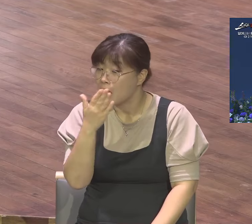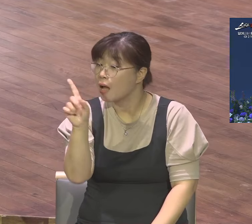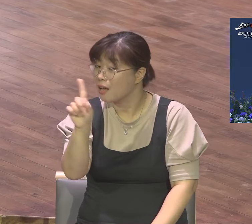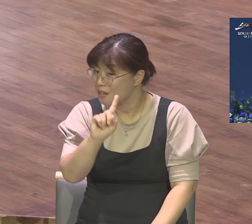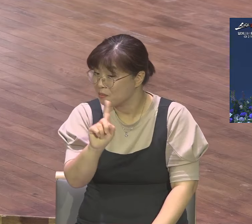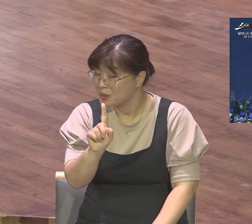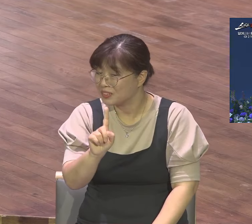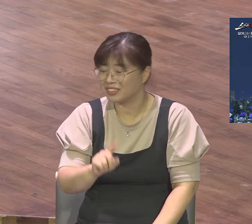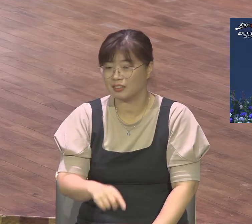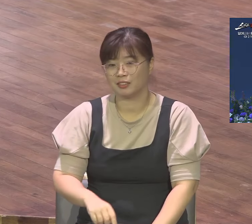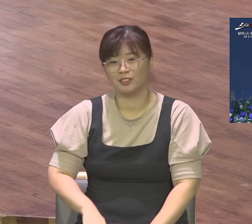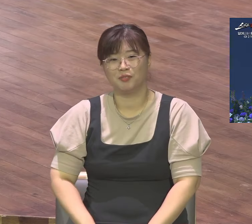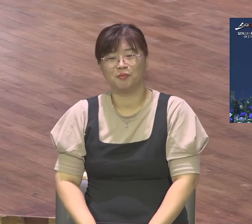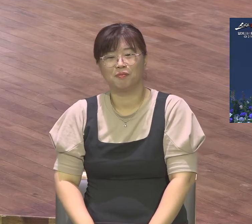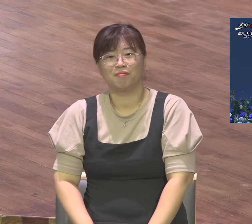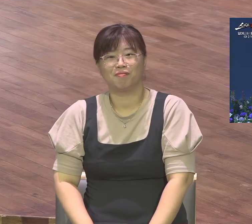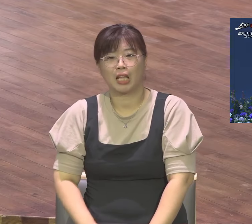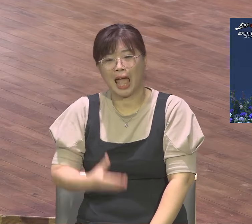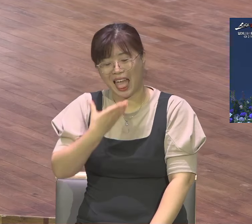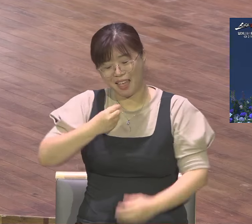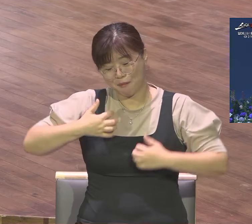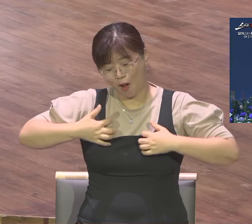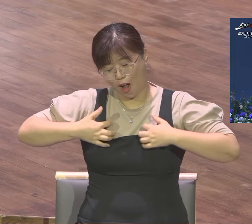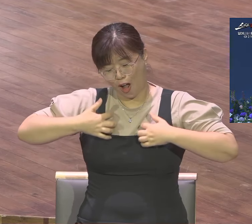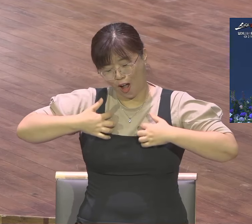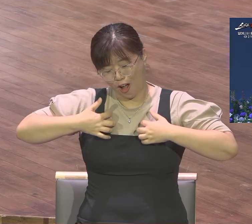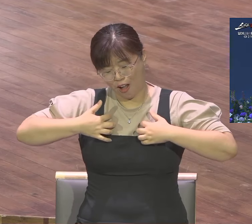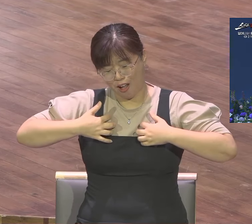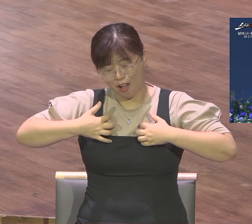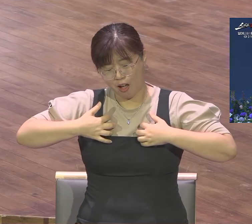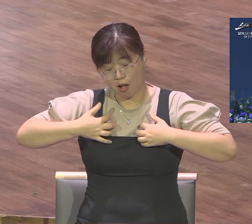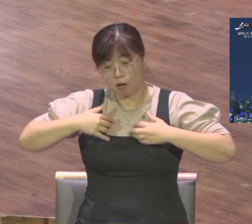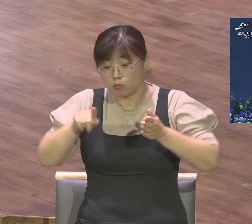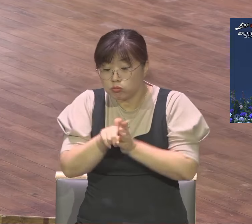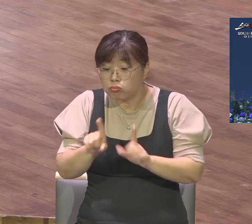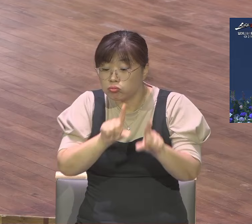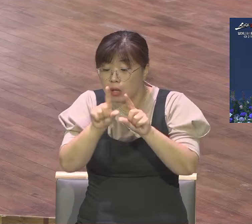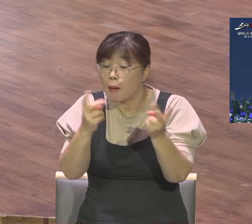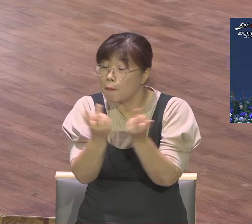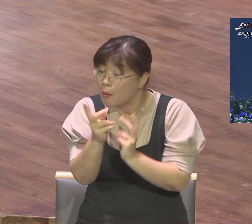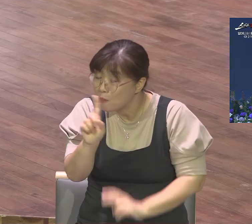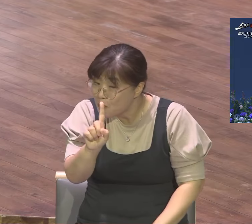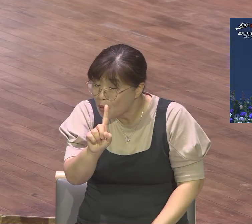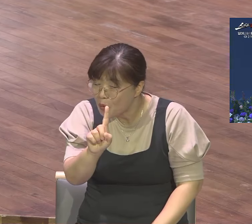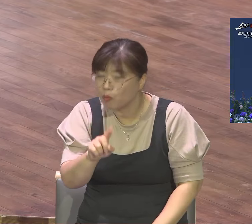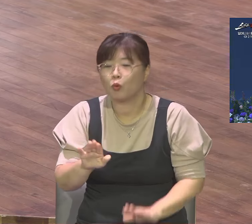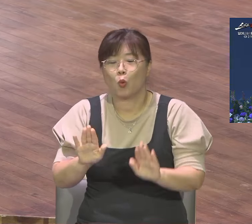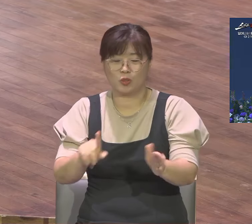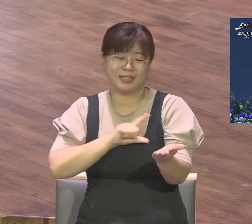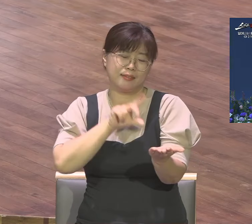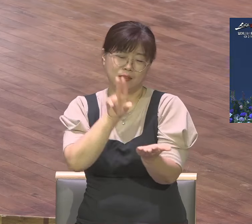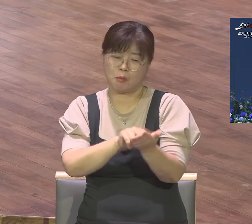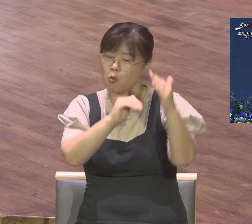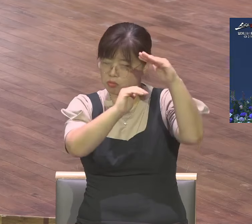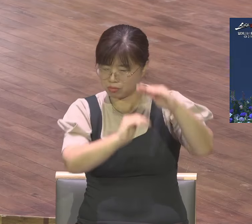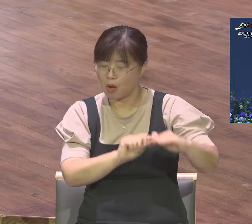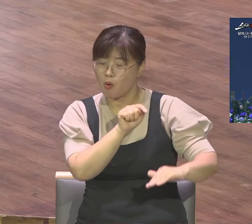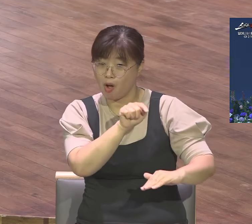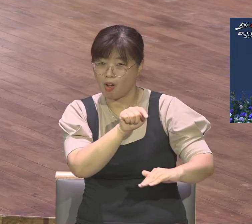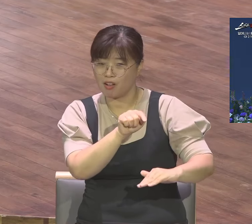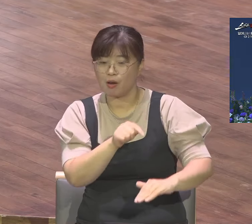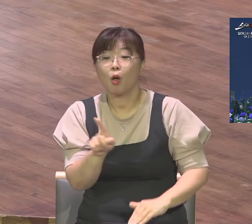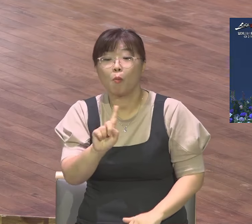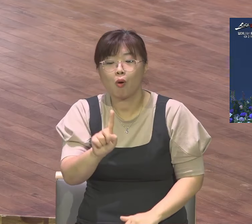넘치는 삶의 비밀은 오늘 본문 제목에 달려있어요. 제목에 나와 있습니다. 함께의